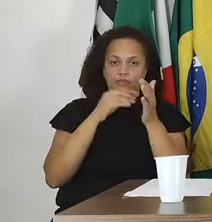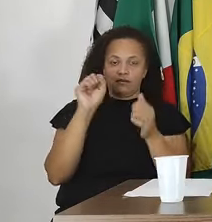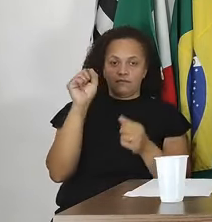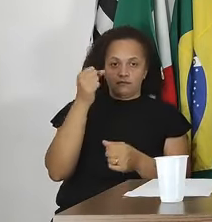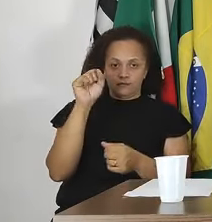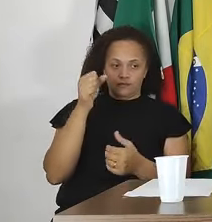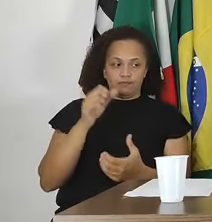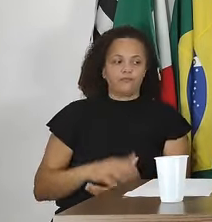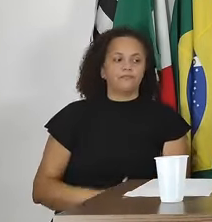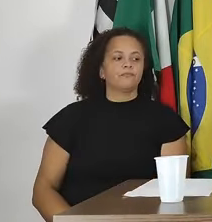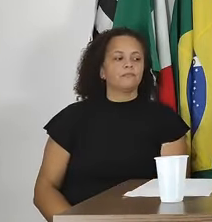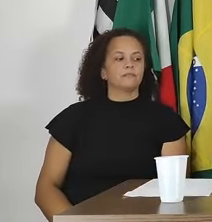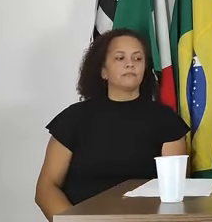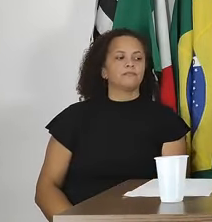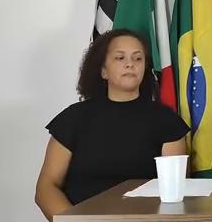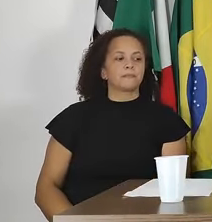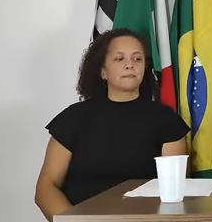deixem